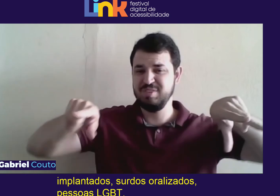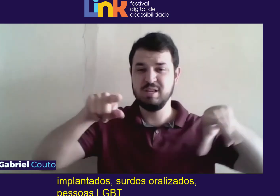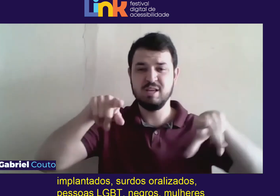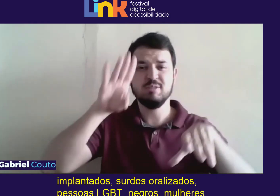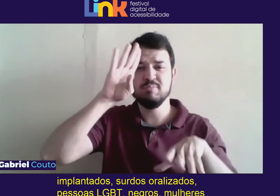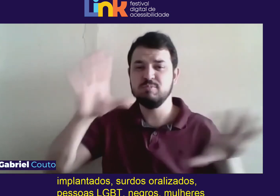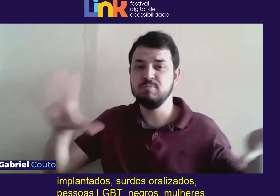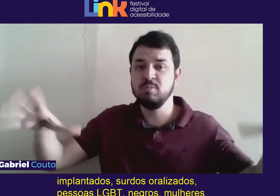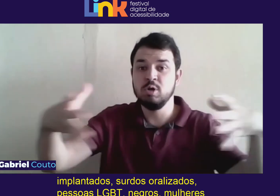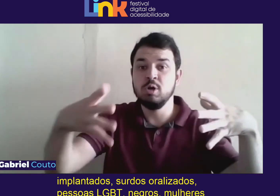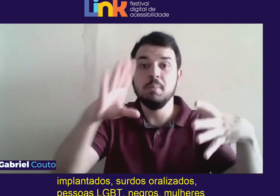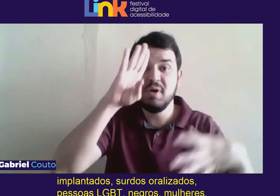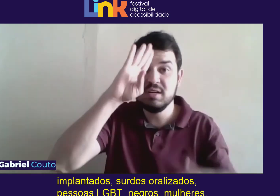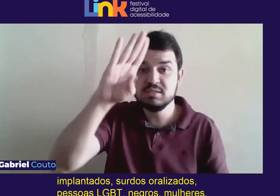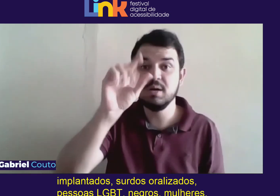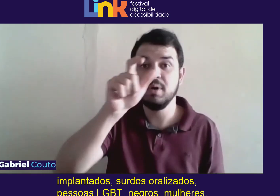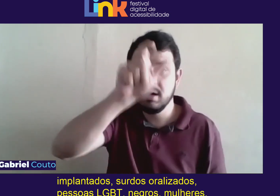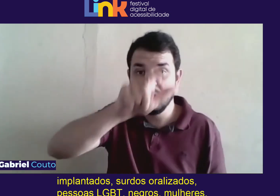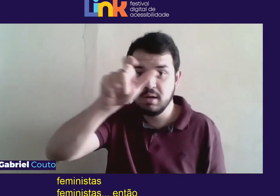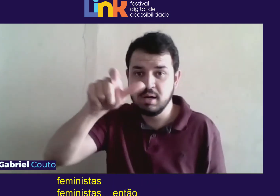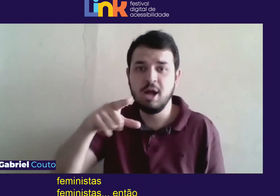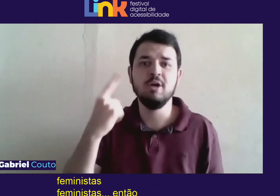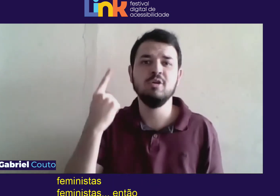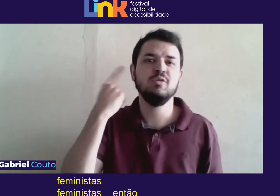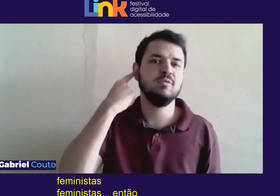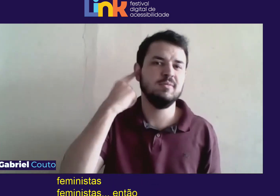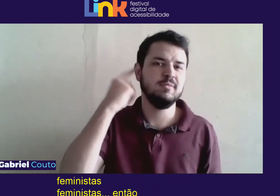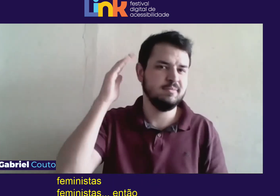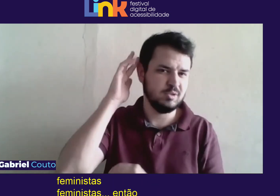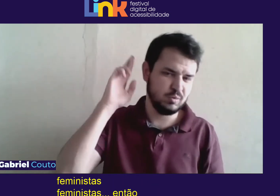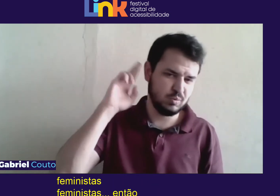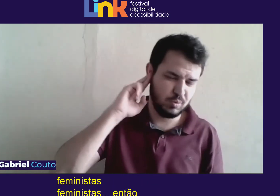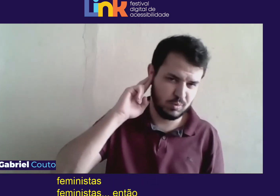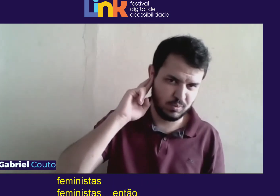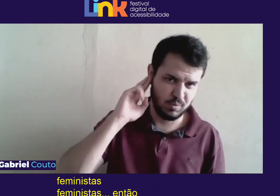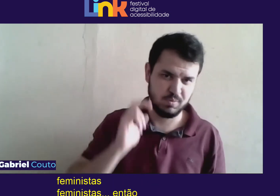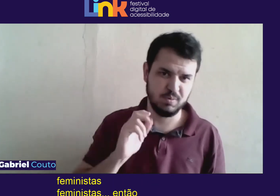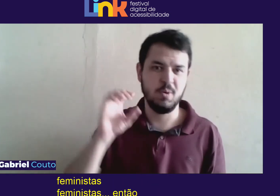feministas. Então, todas as pessoas estão inclusas neste projeto.